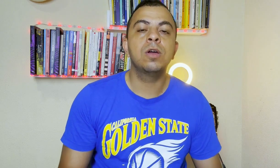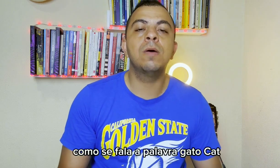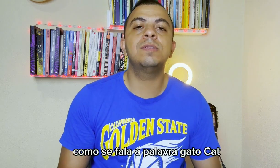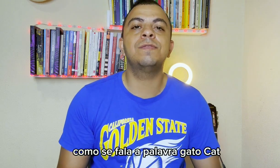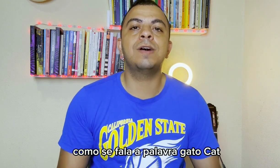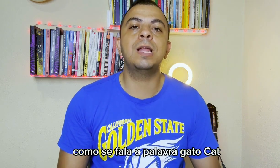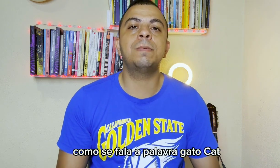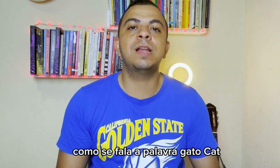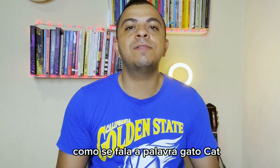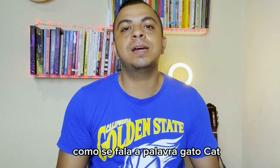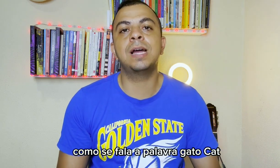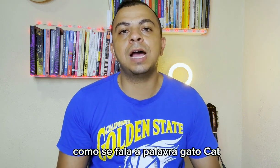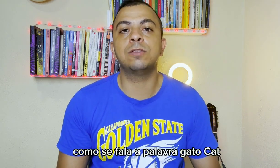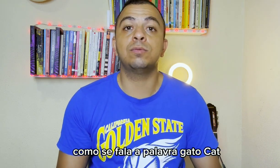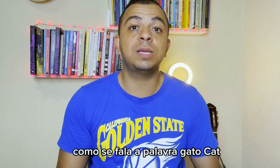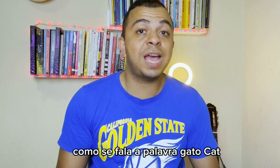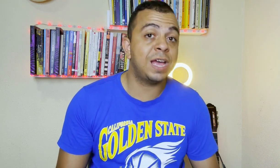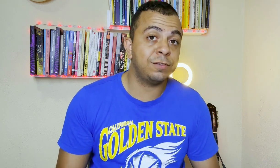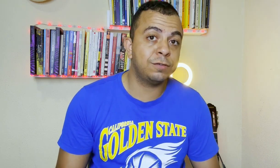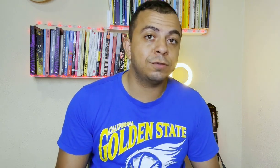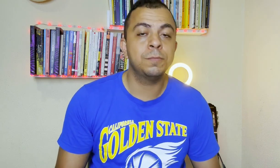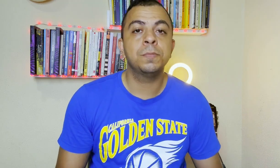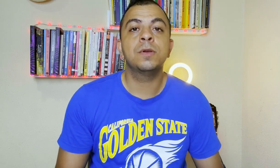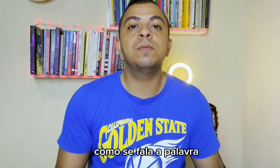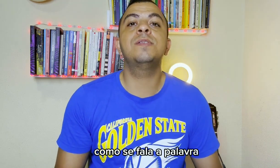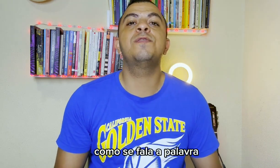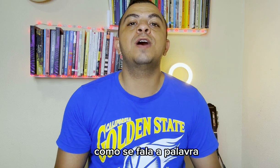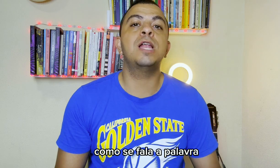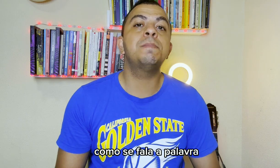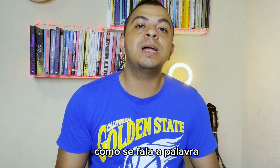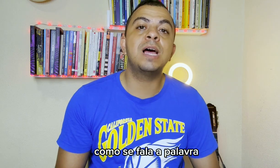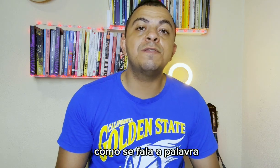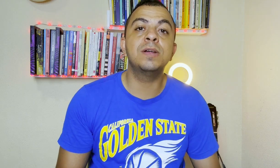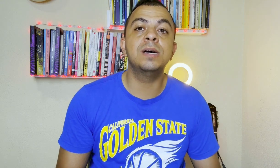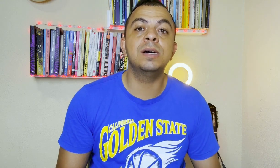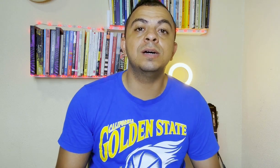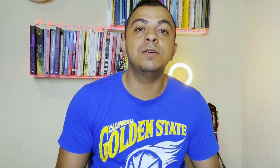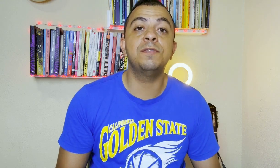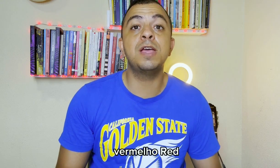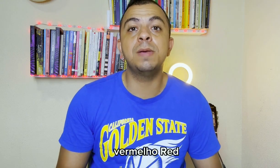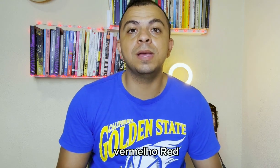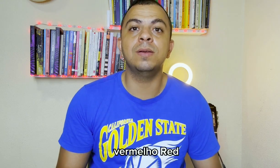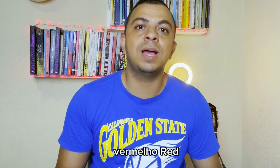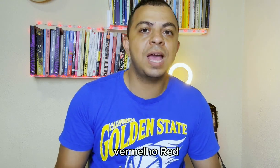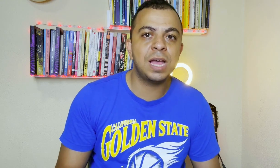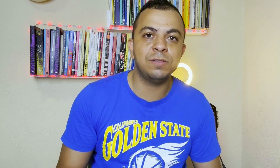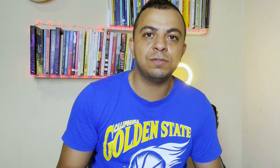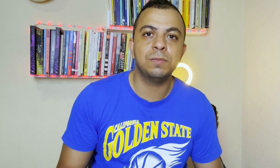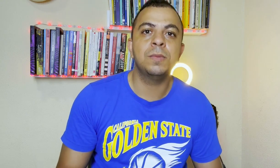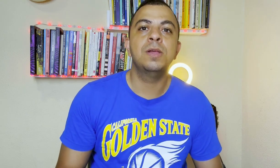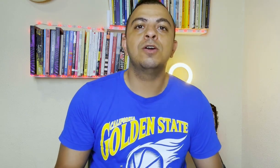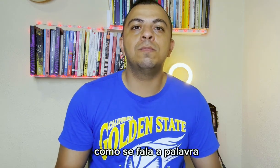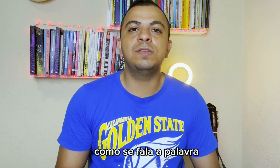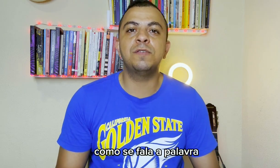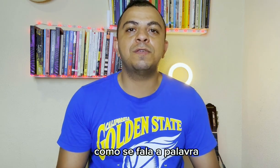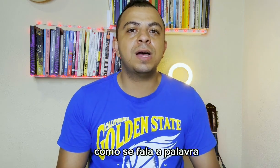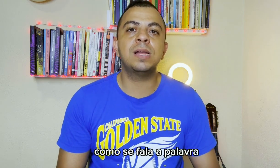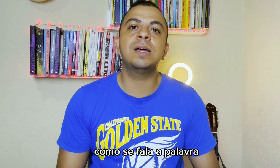Como se fala a palavra gato, cat. Como se fala a palavra vermelho, red. Como se fala